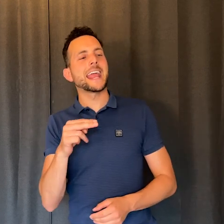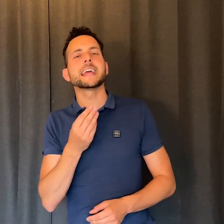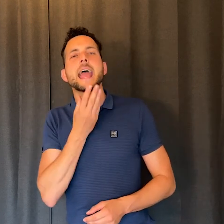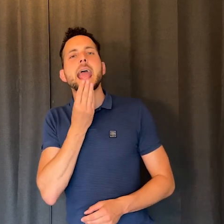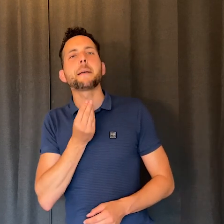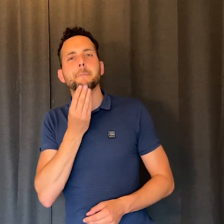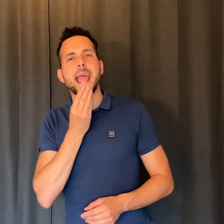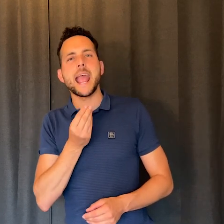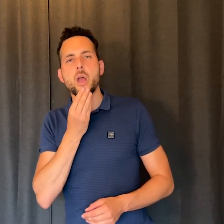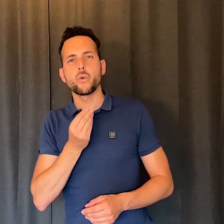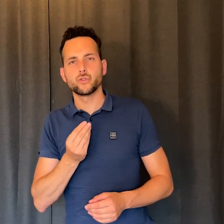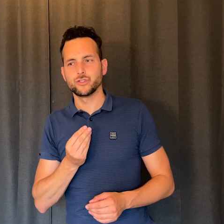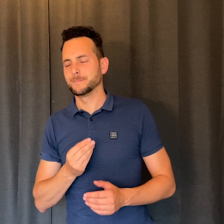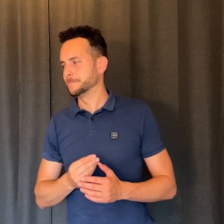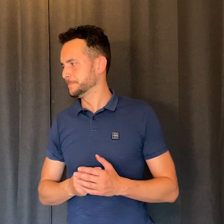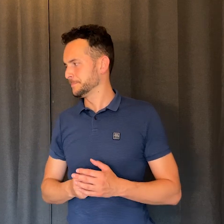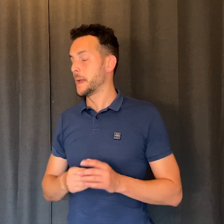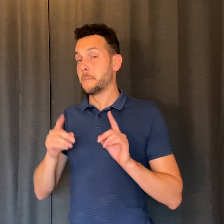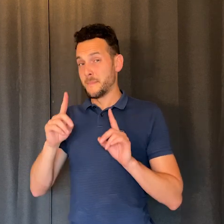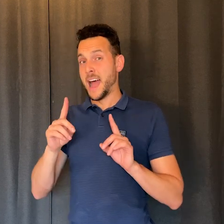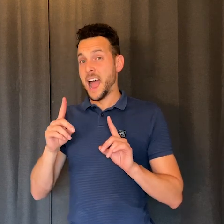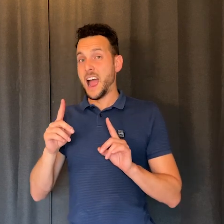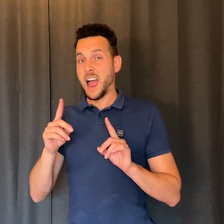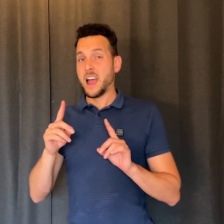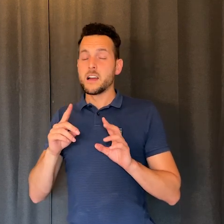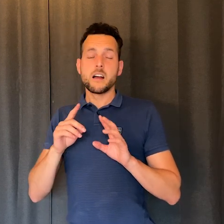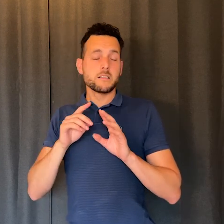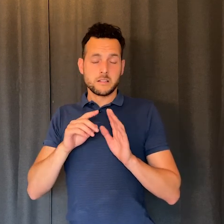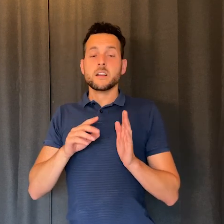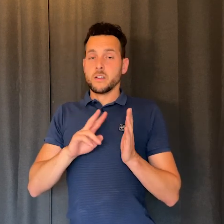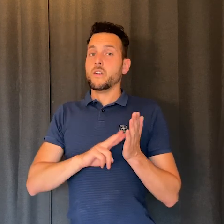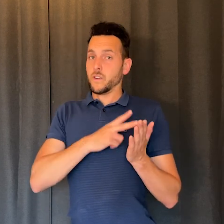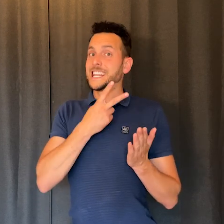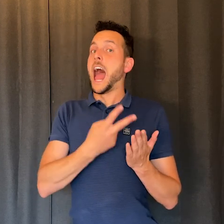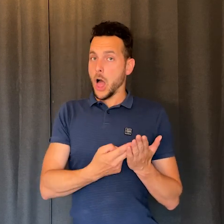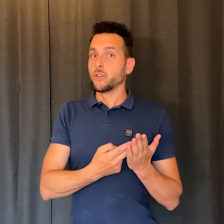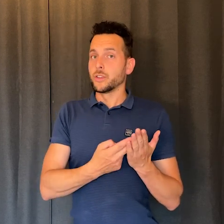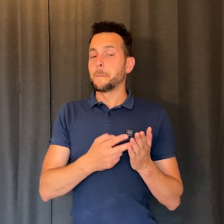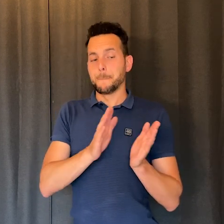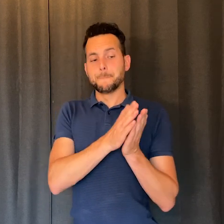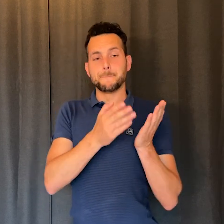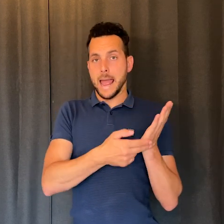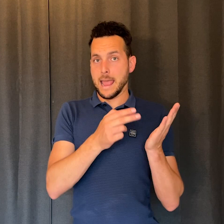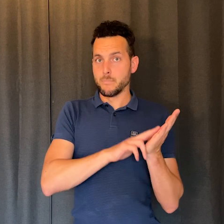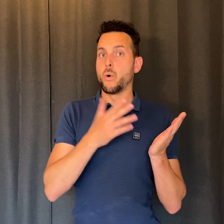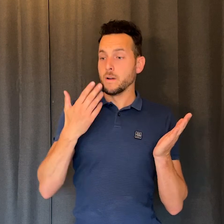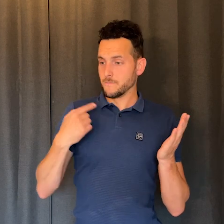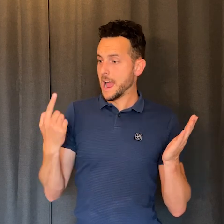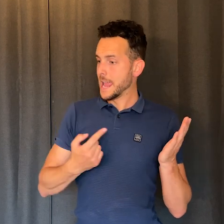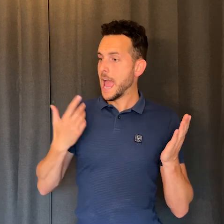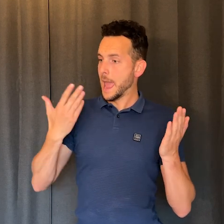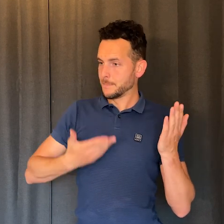in het begin. Oh. Maar ze zijn wel allemaal vertaald. Okay. Dus de Bijbel is, wij hebben hem in het Nederlands.